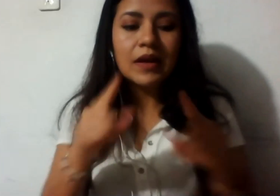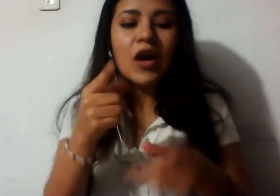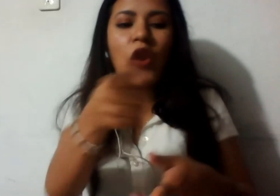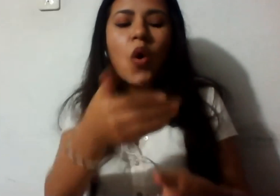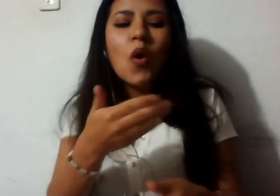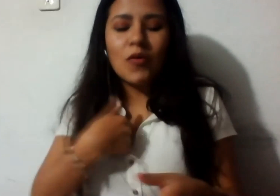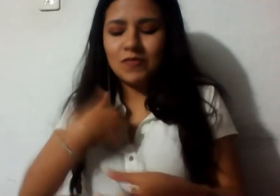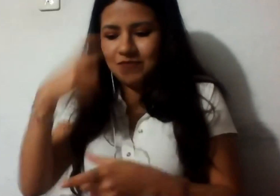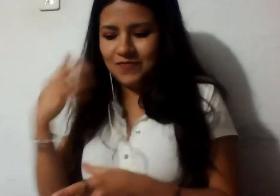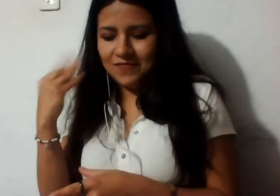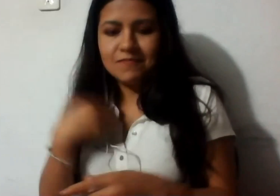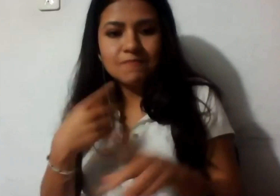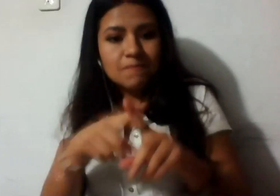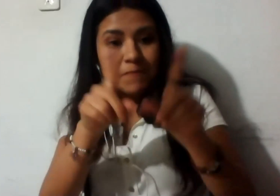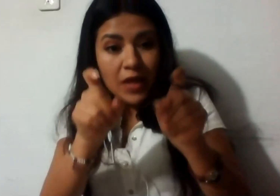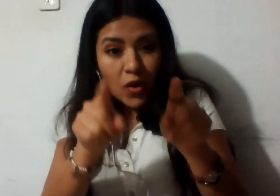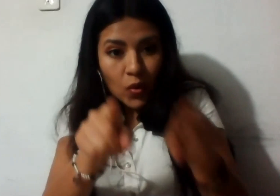Pregunta.